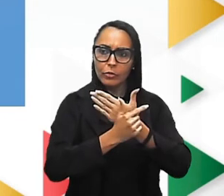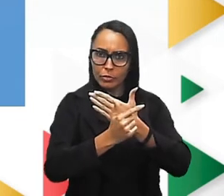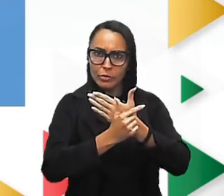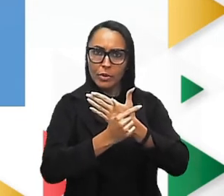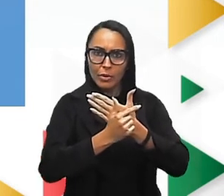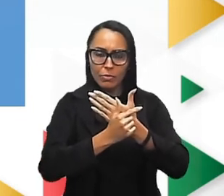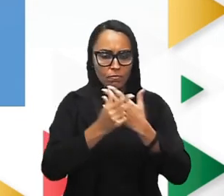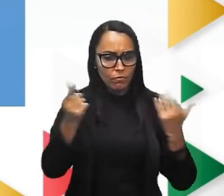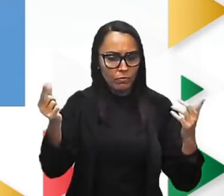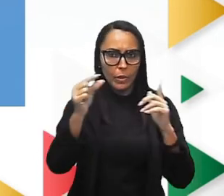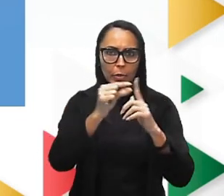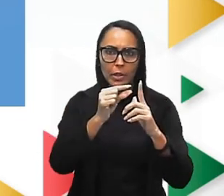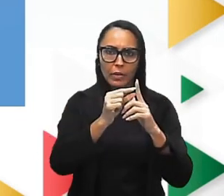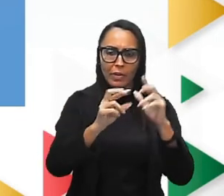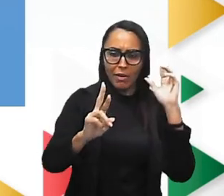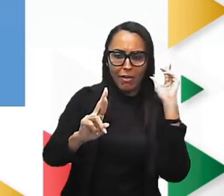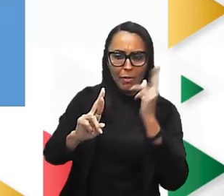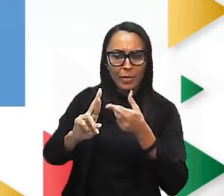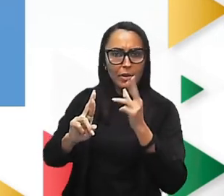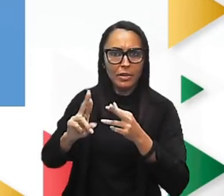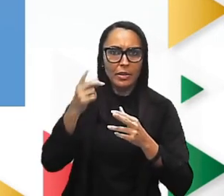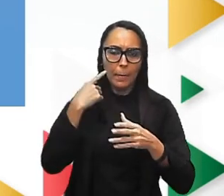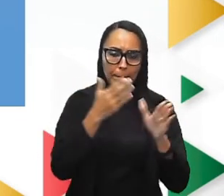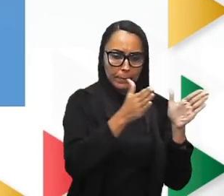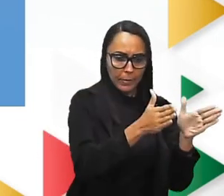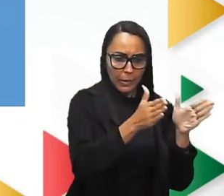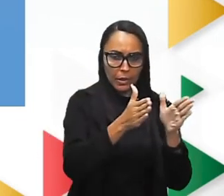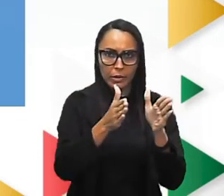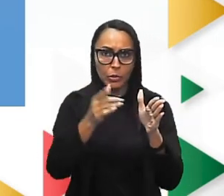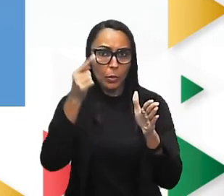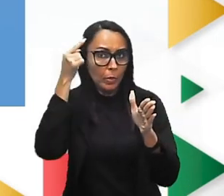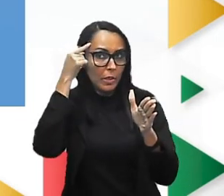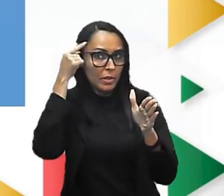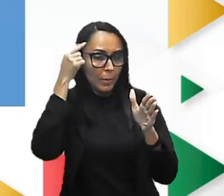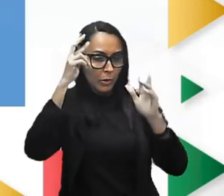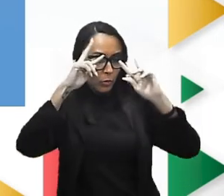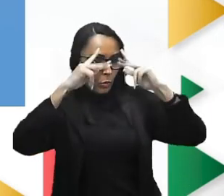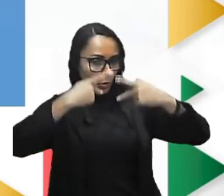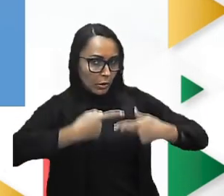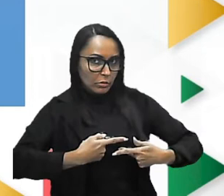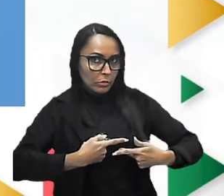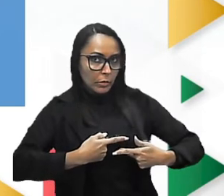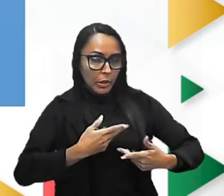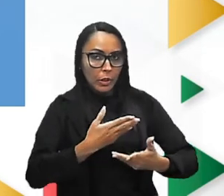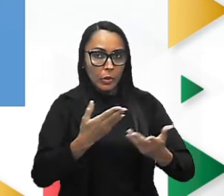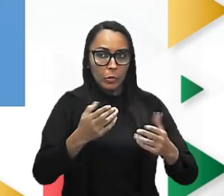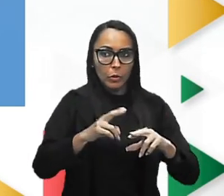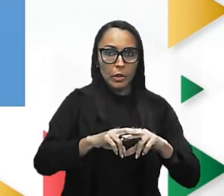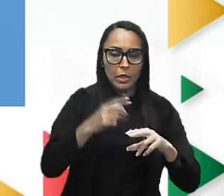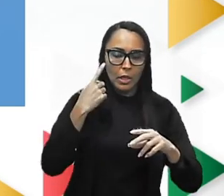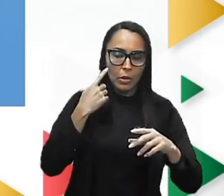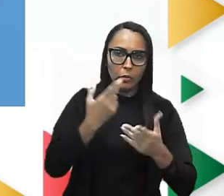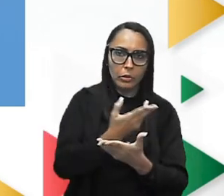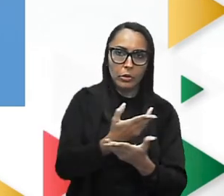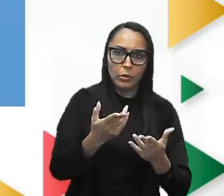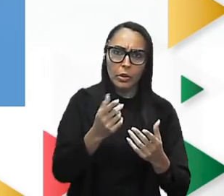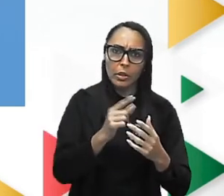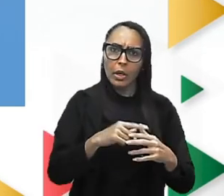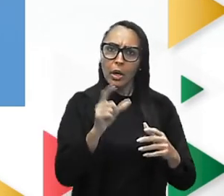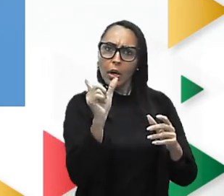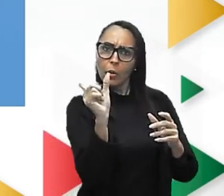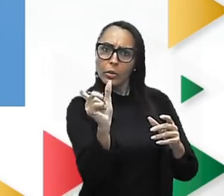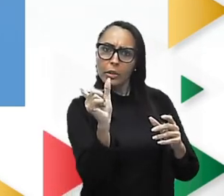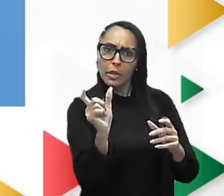é representar partes do pensamento humano e, por isto, ela constitui uma unidade da